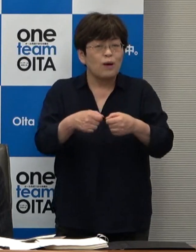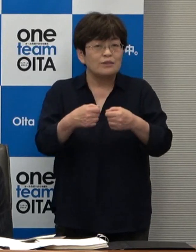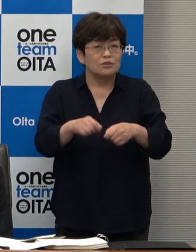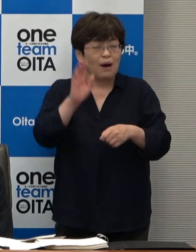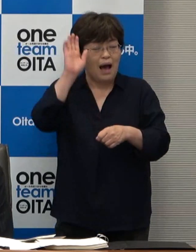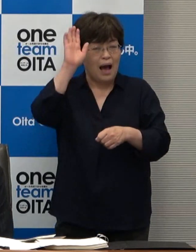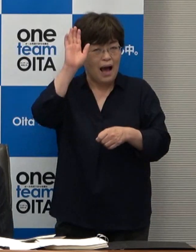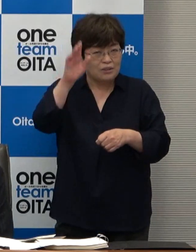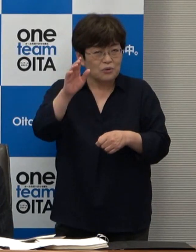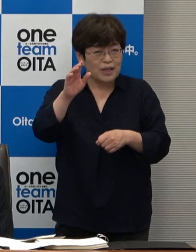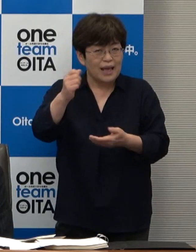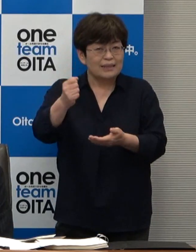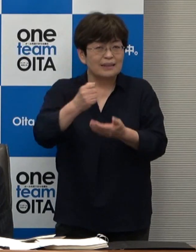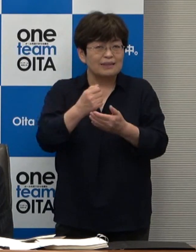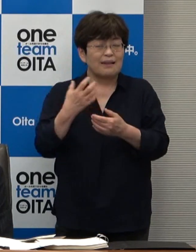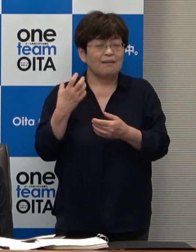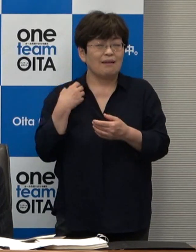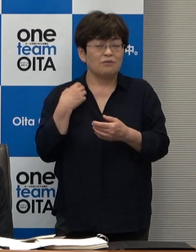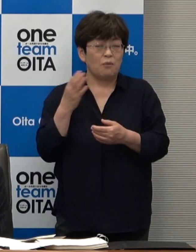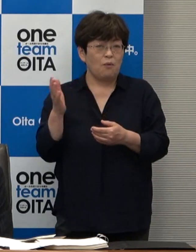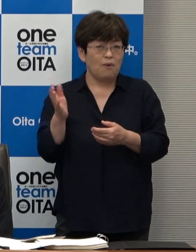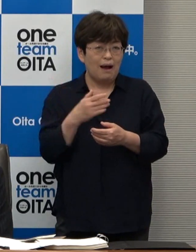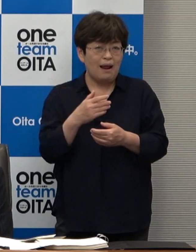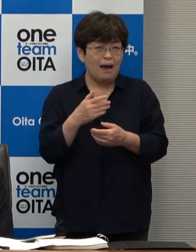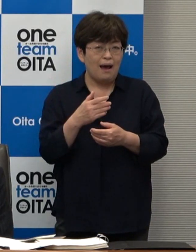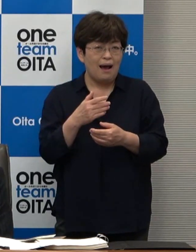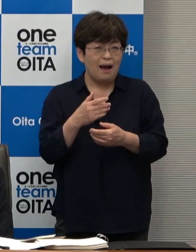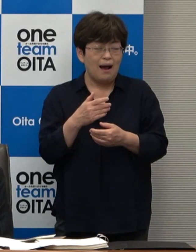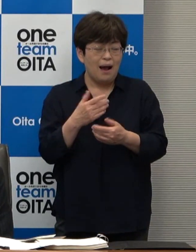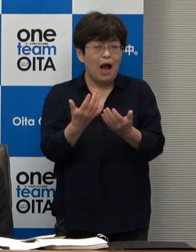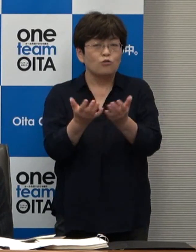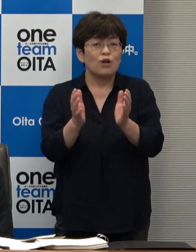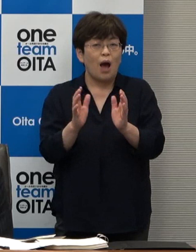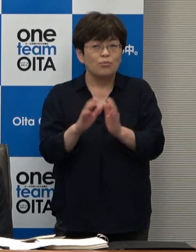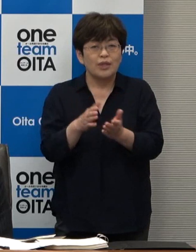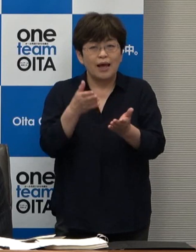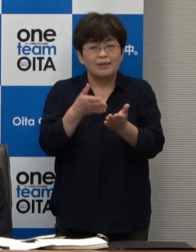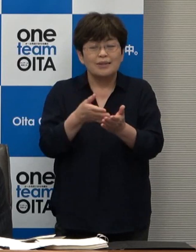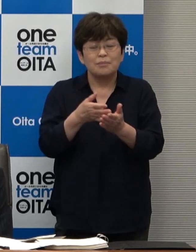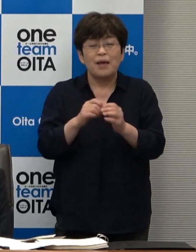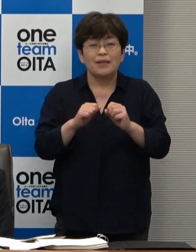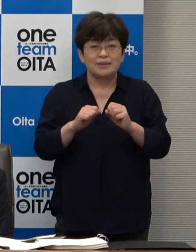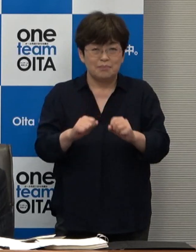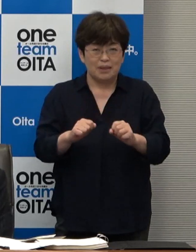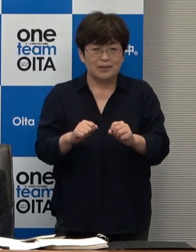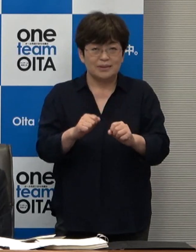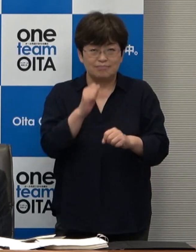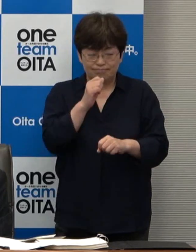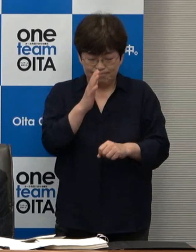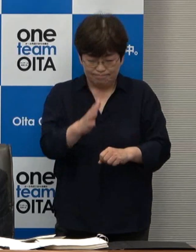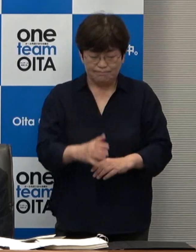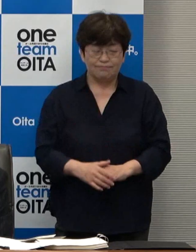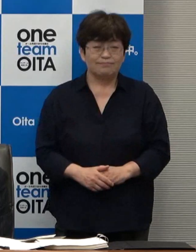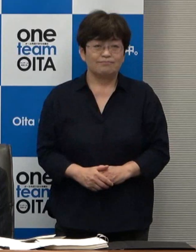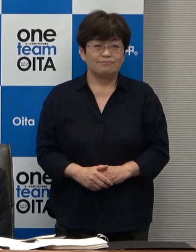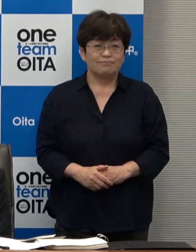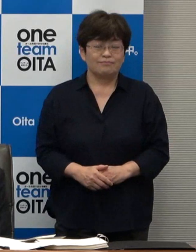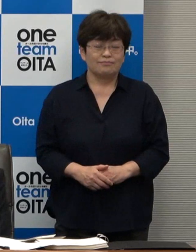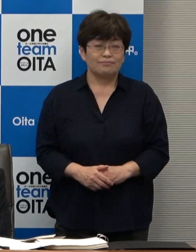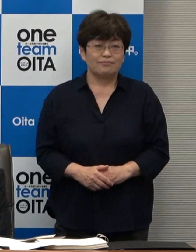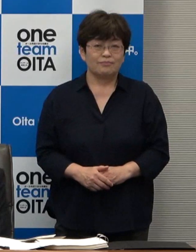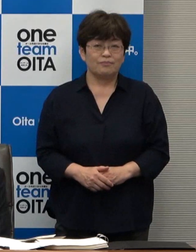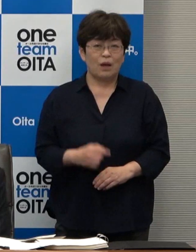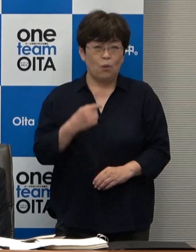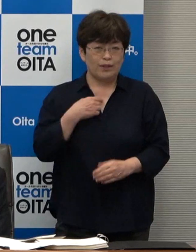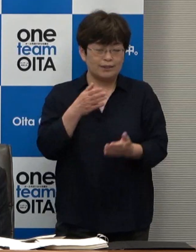ど財政担当より記者クラブで説明をさせていただきますので、よろしくお願い申し上げます。私